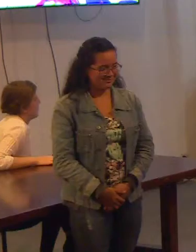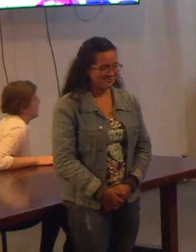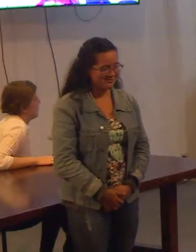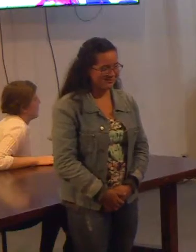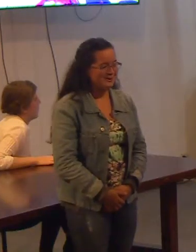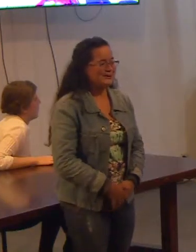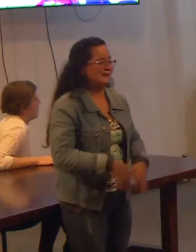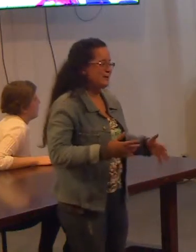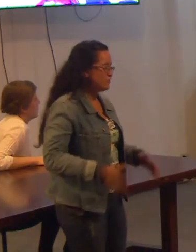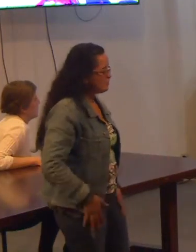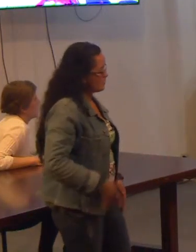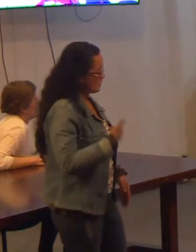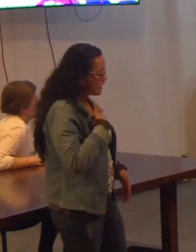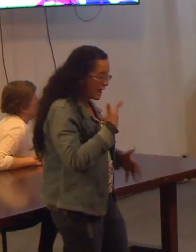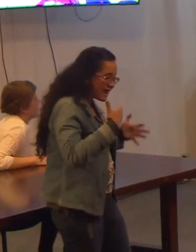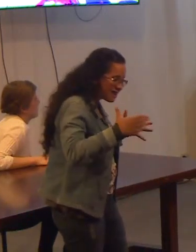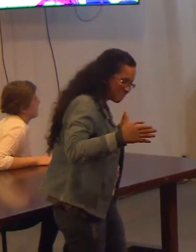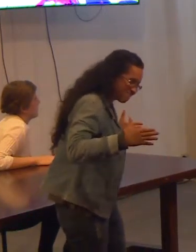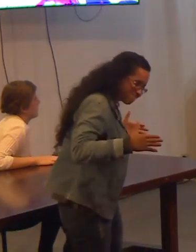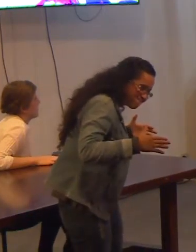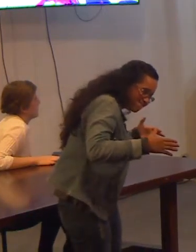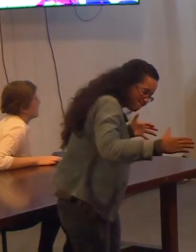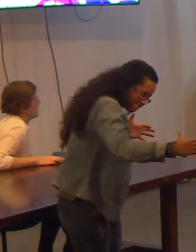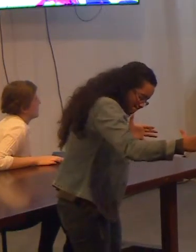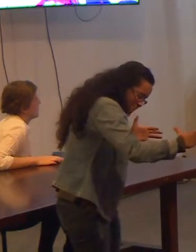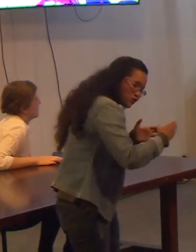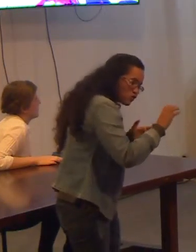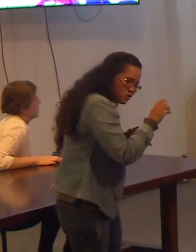la población y romper como